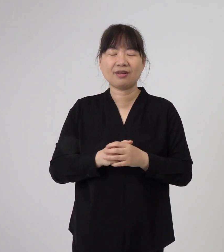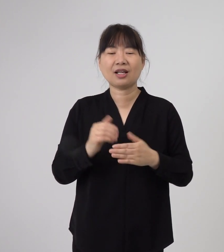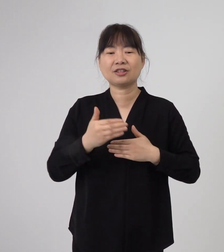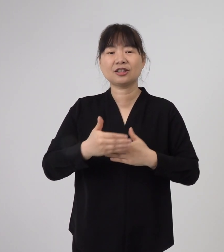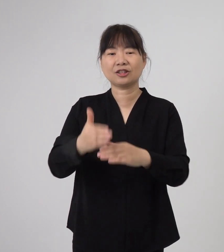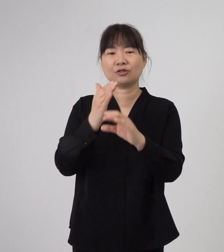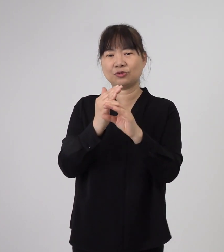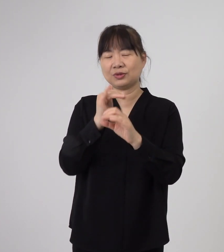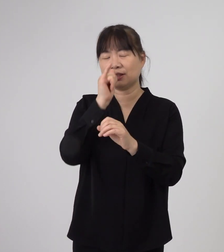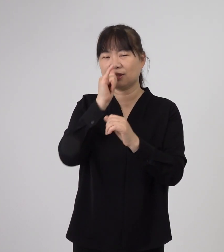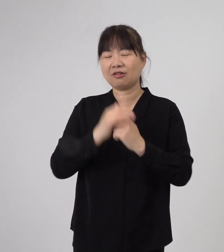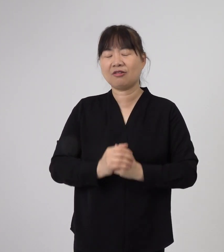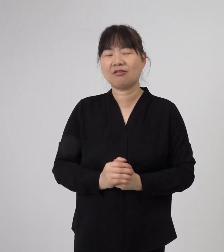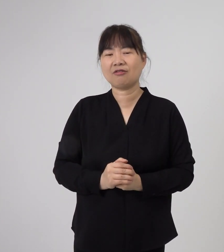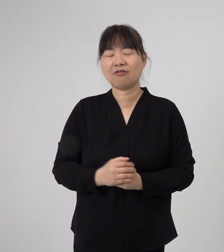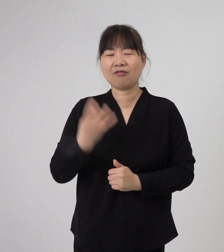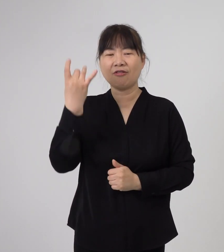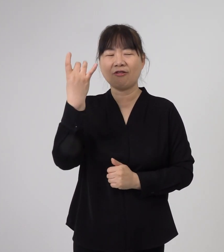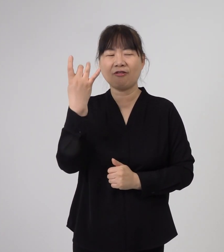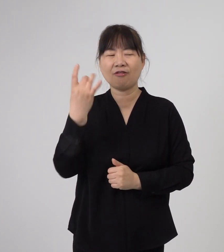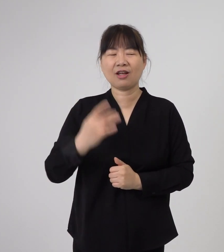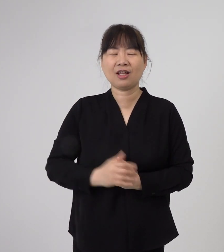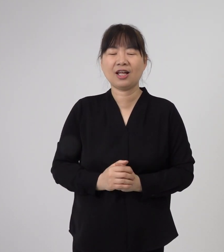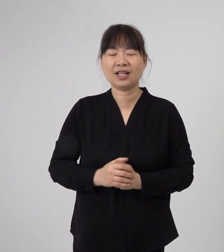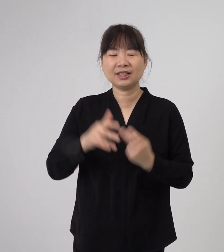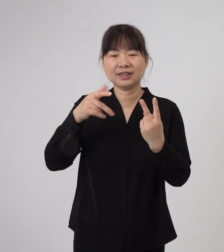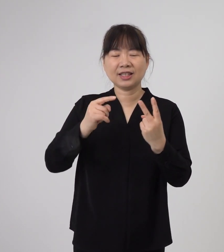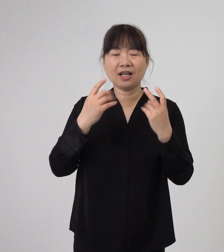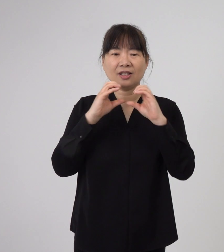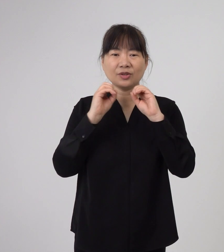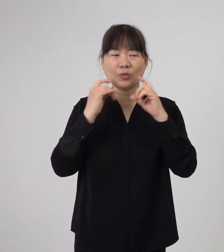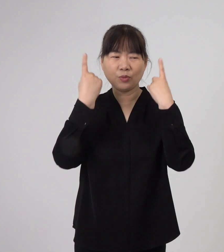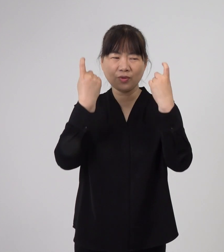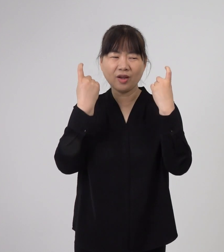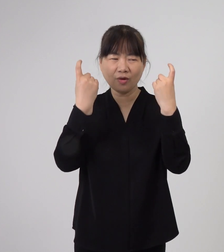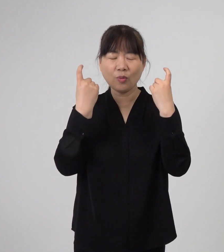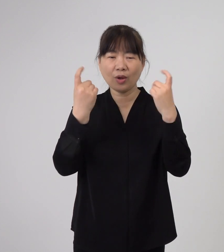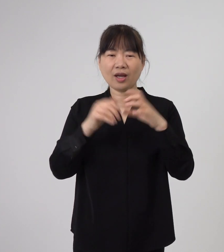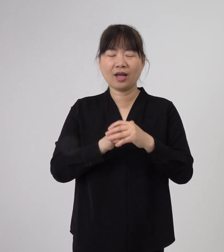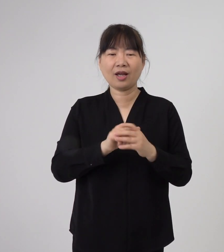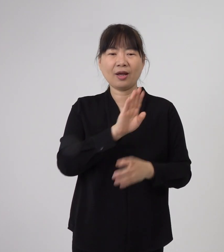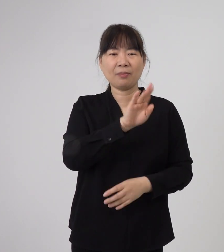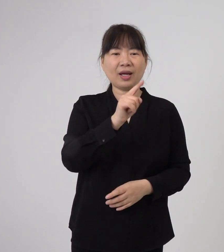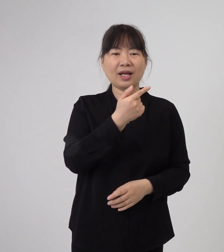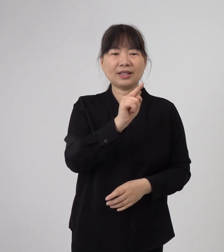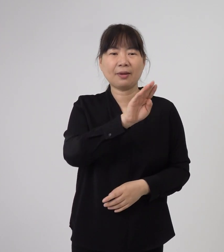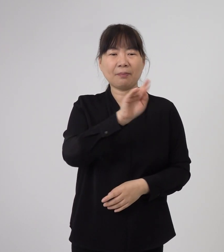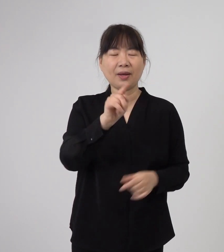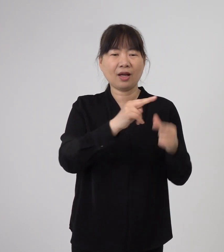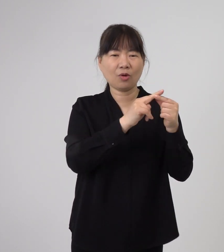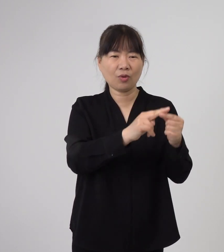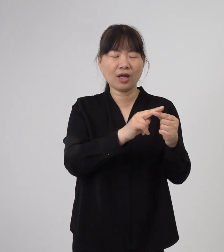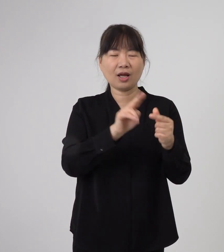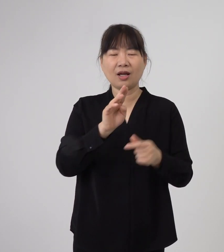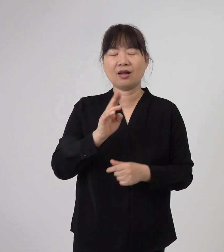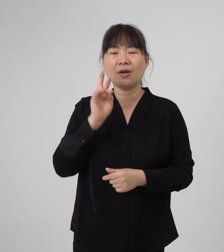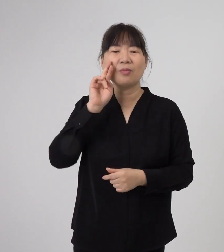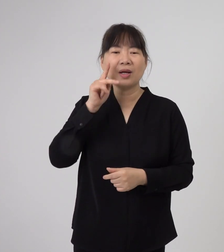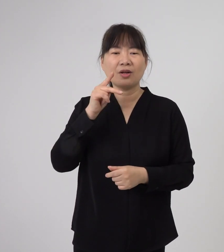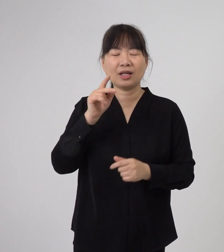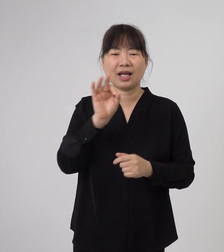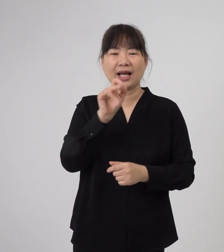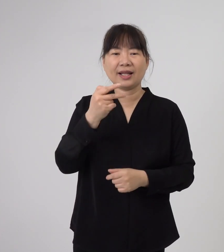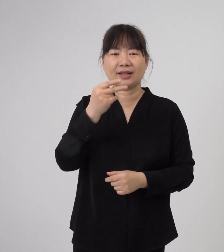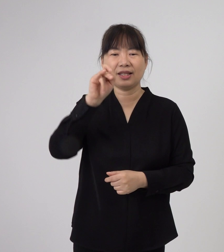진행하는 중입니다. 원래 2차 선교 여행을 바나바와 바울이 안디옥 교회에서